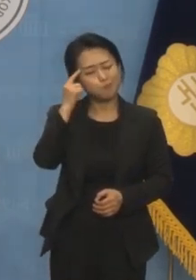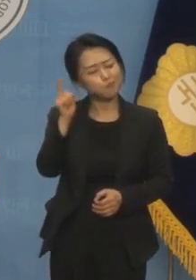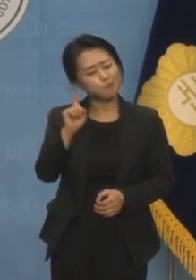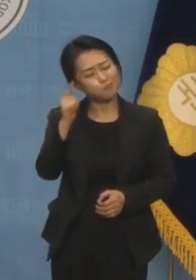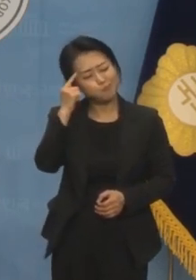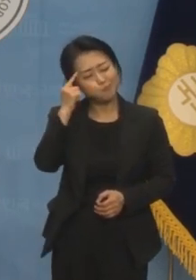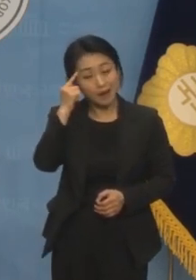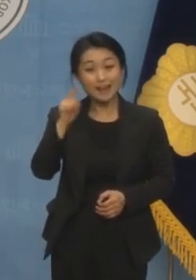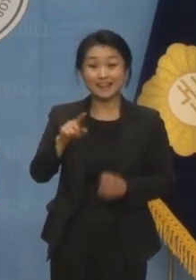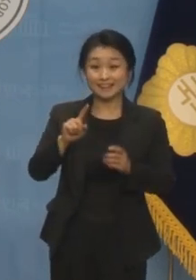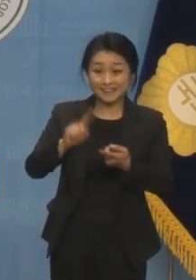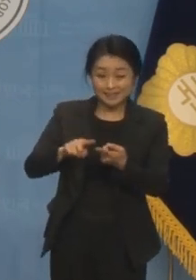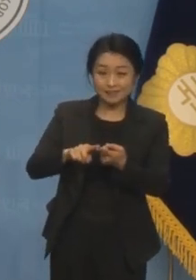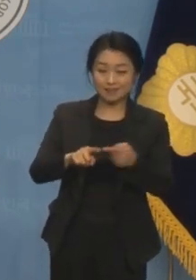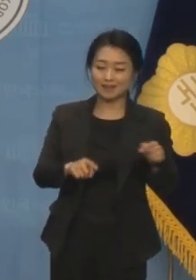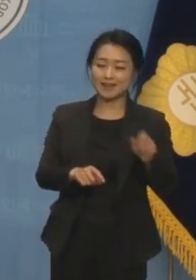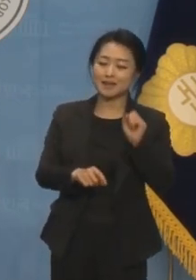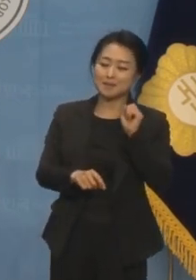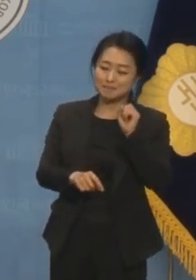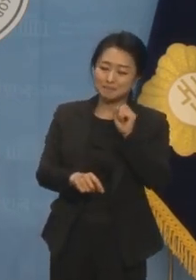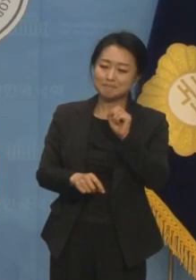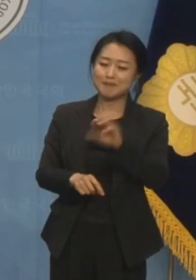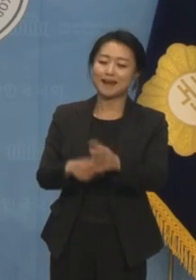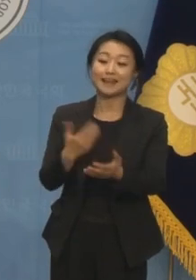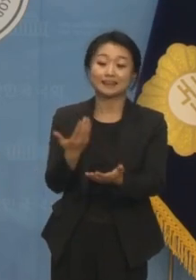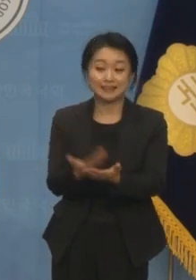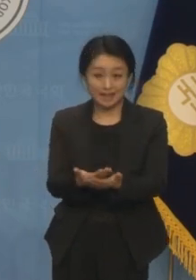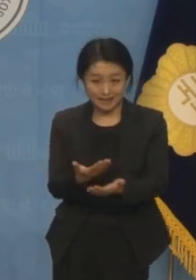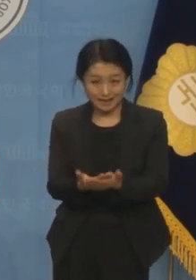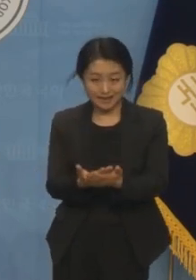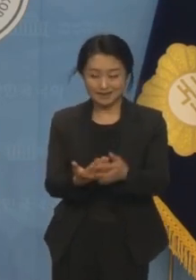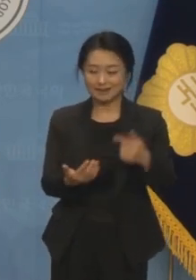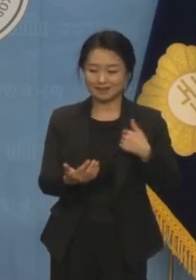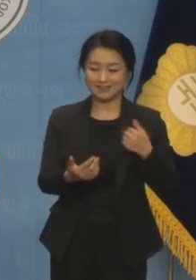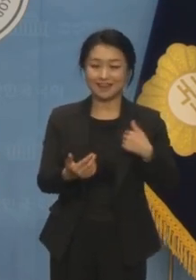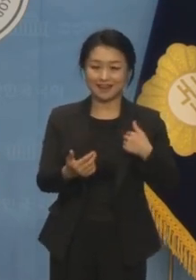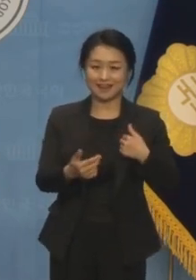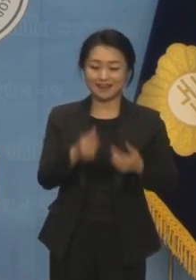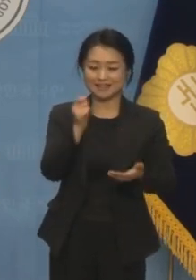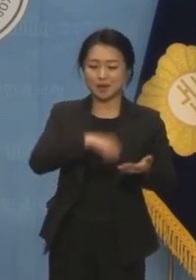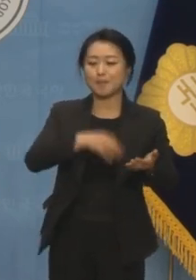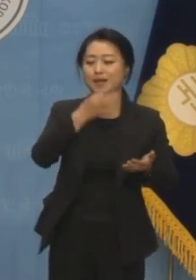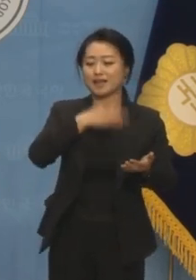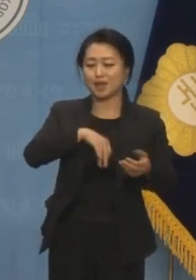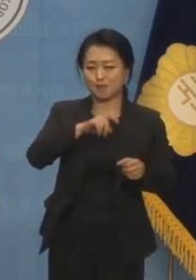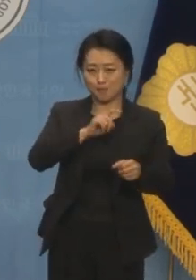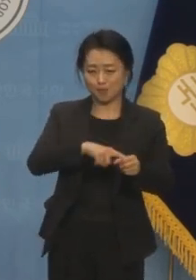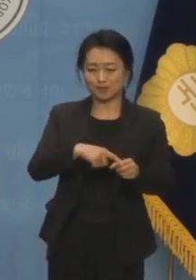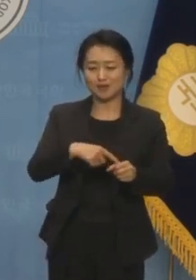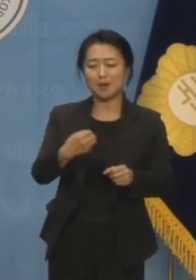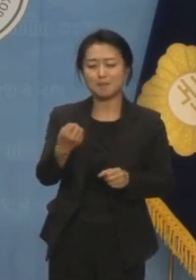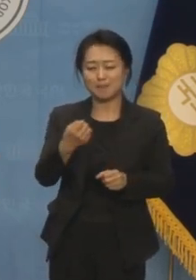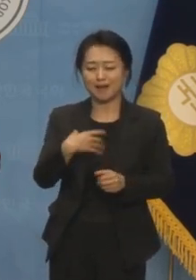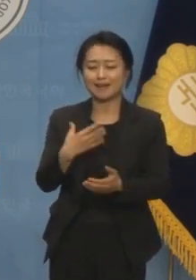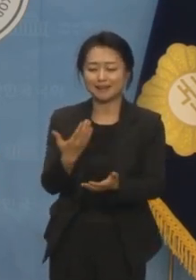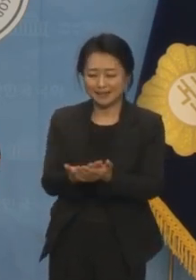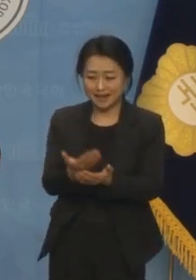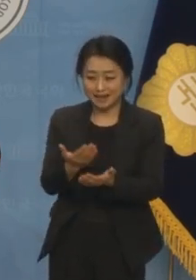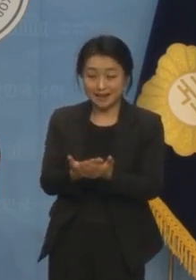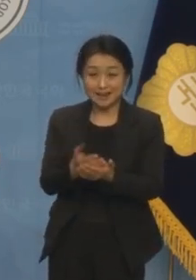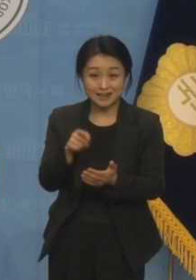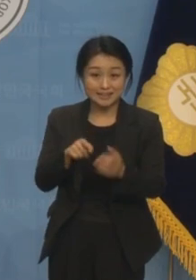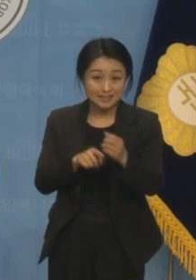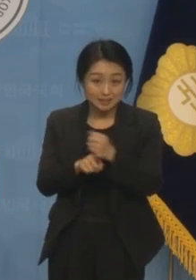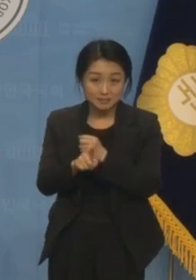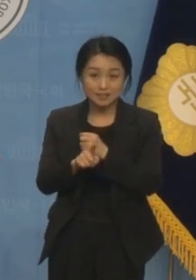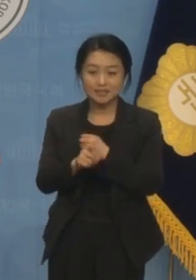이야기해달라고 본인에게 판결에 유리한 내용으로 이야기해달라고 여러 차례 얘기한 것만으로도 명백한 위증교사에